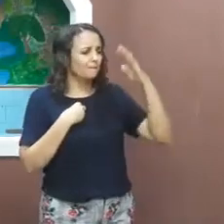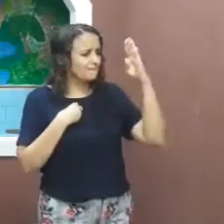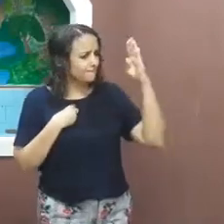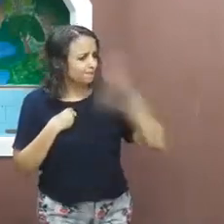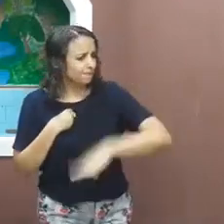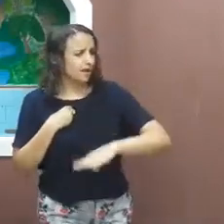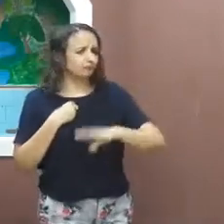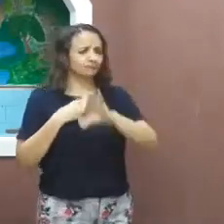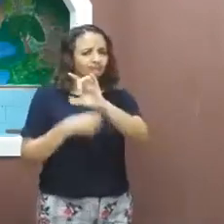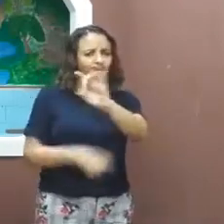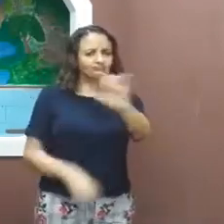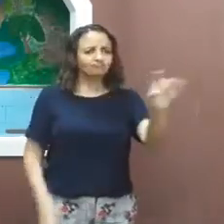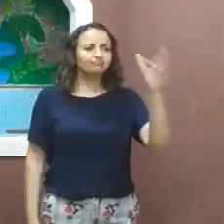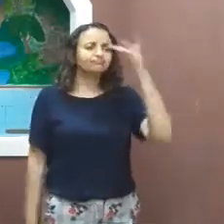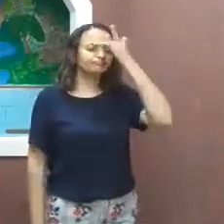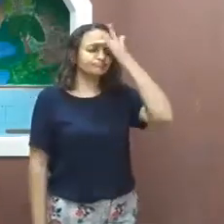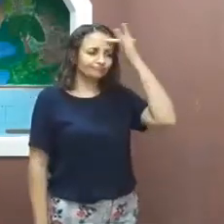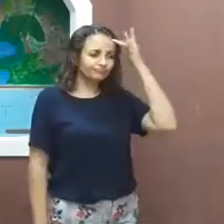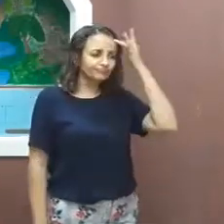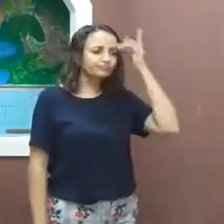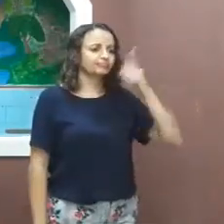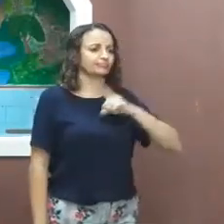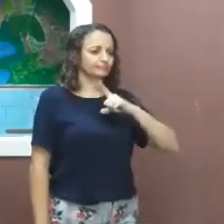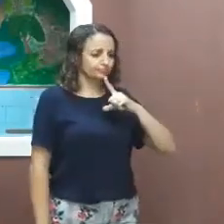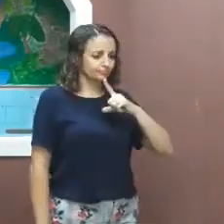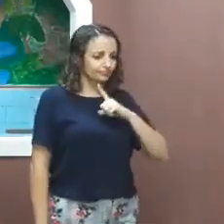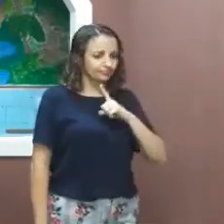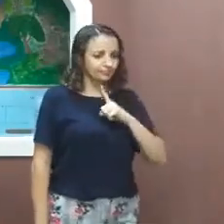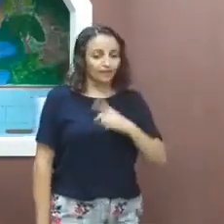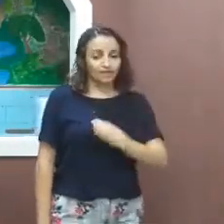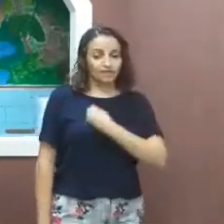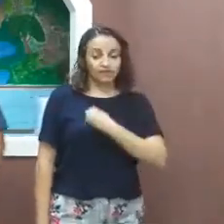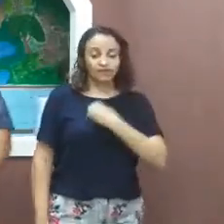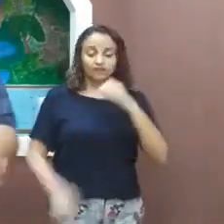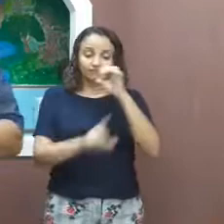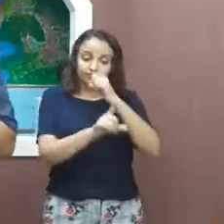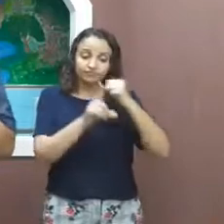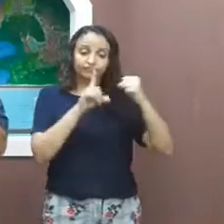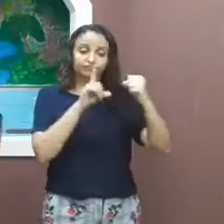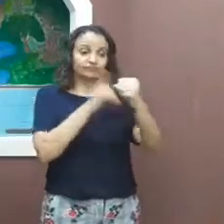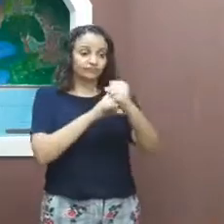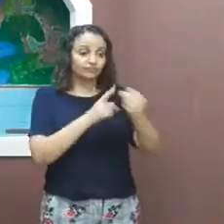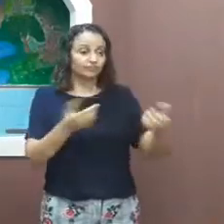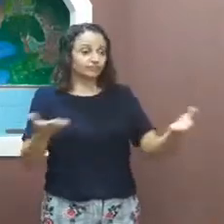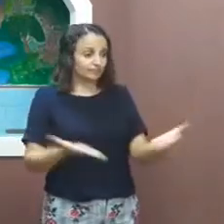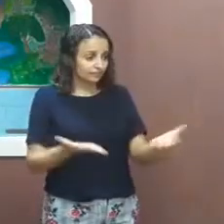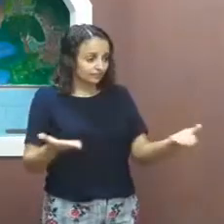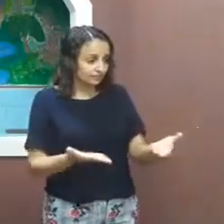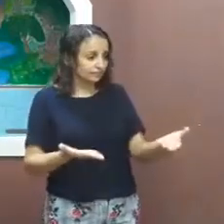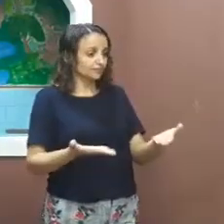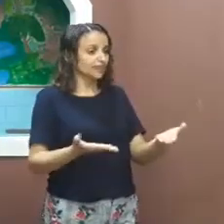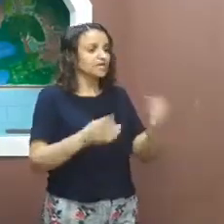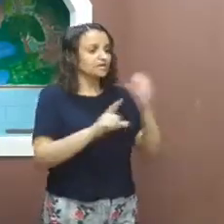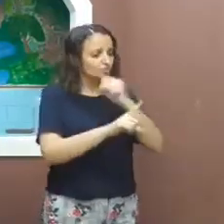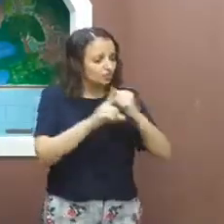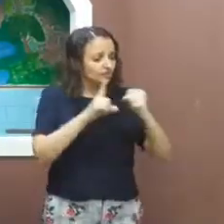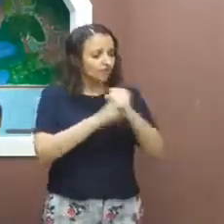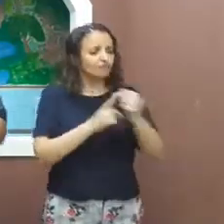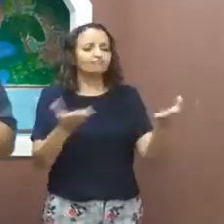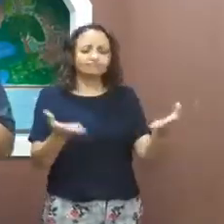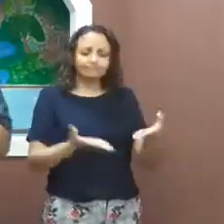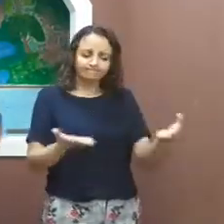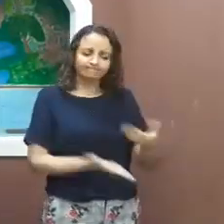na vida de todas as pessoas, na vida da sociedade moderna. A sociedade moderna tem